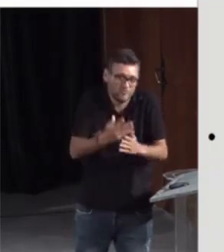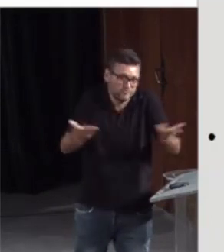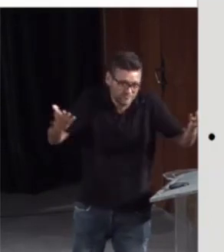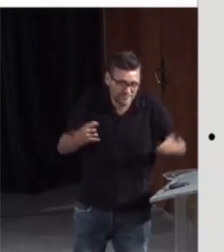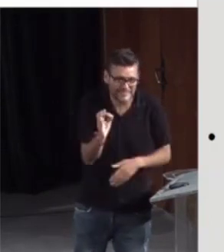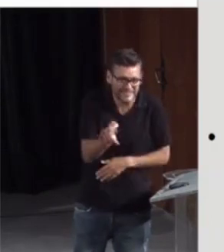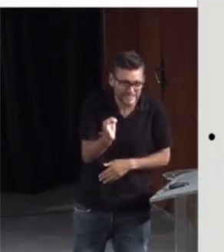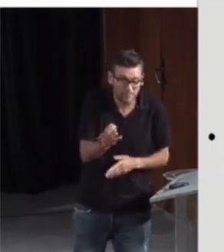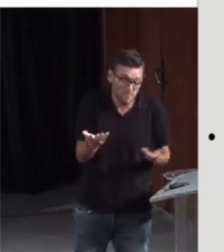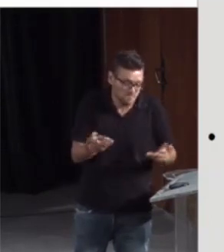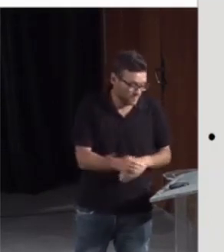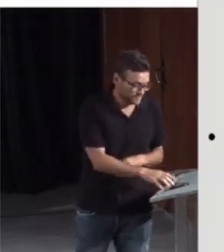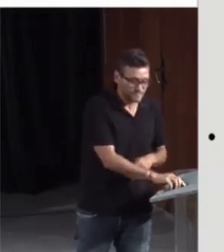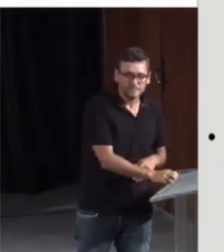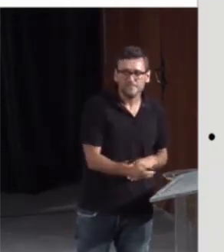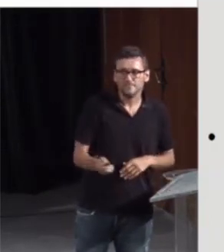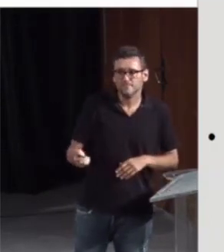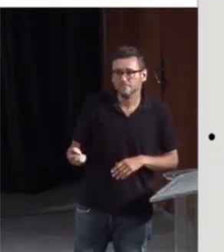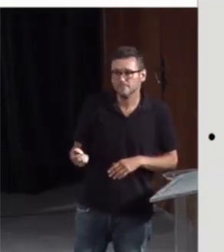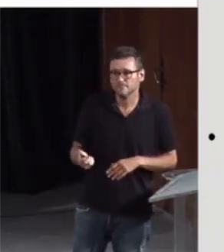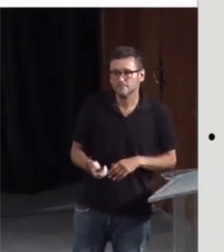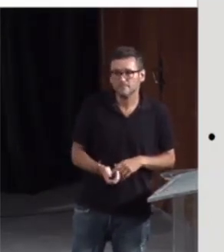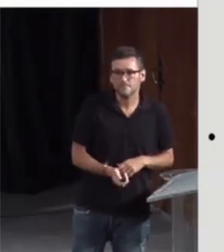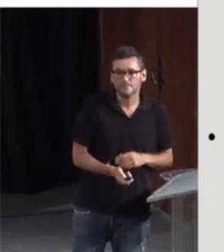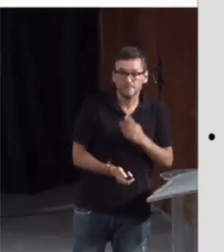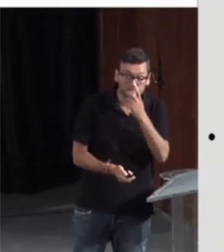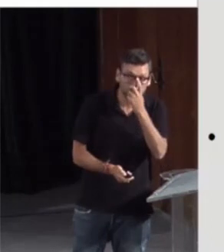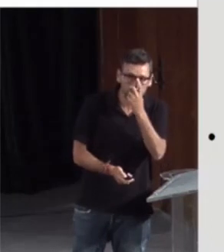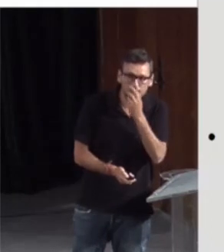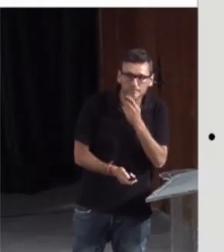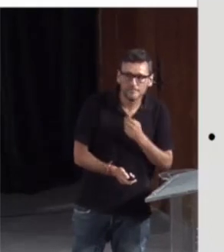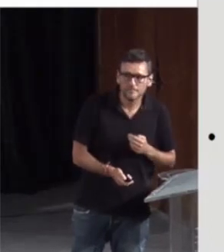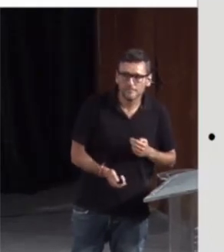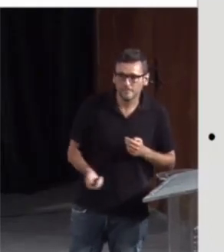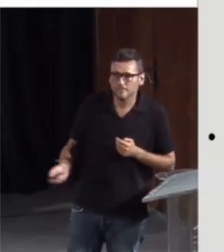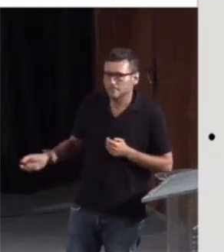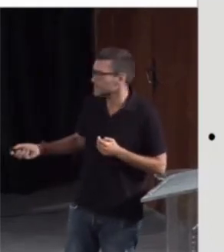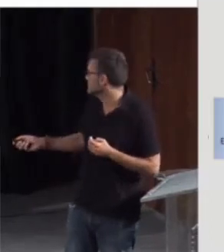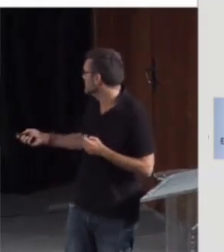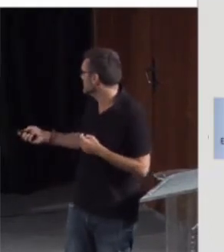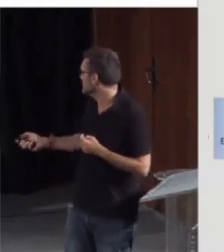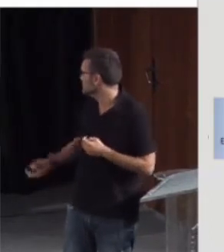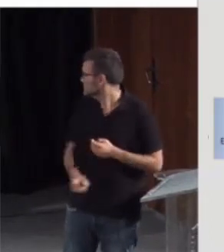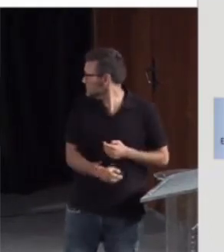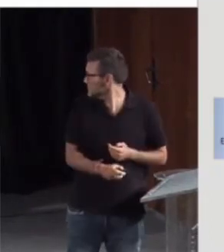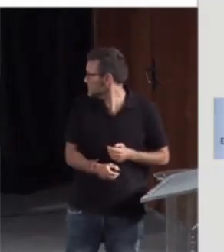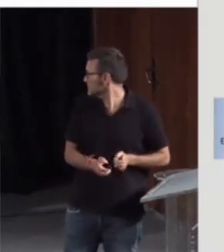del año 92, que determinó que ese signo también tenía el papel de condicional en la lengua de signos